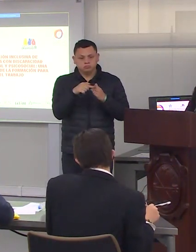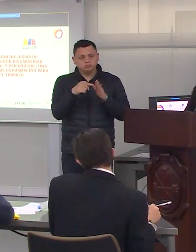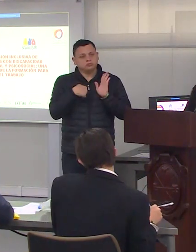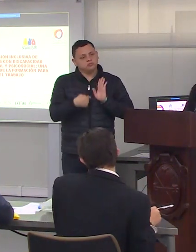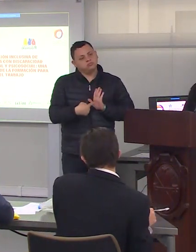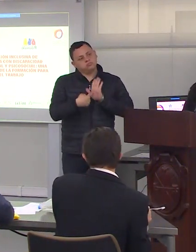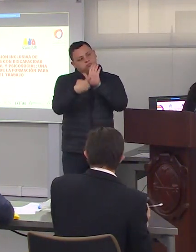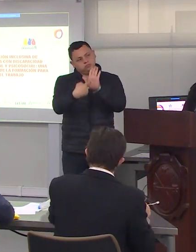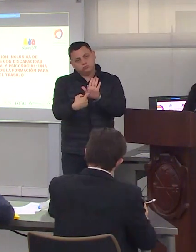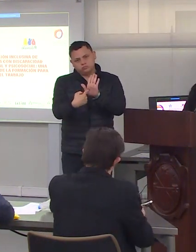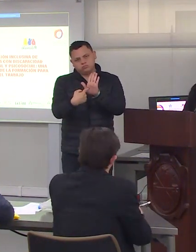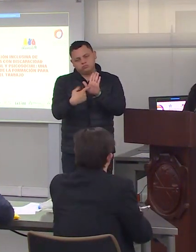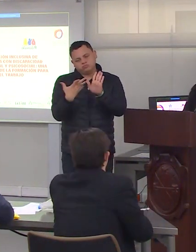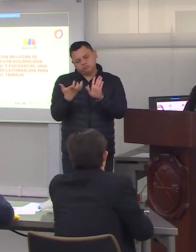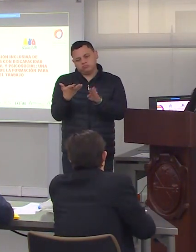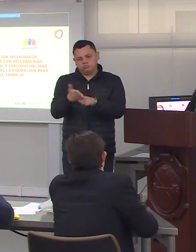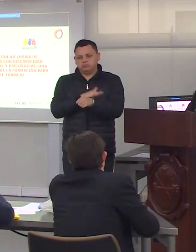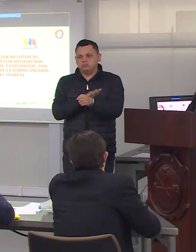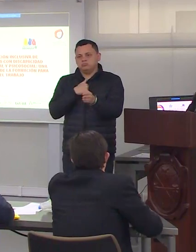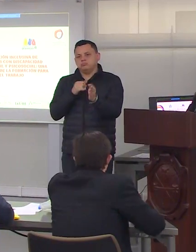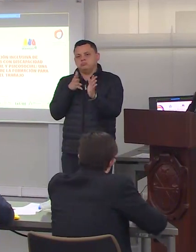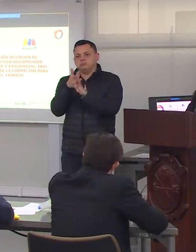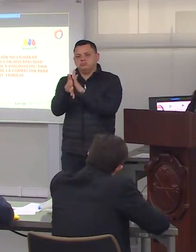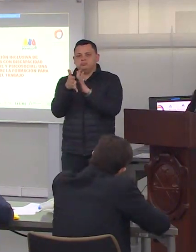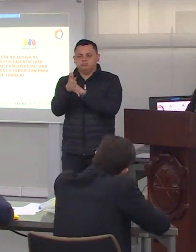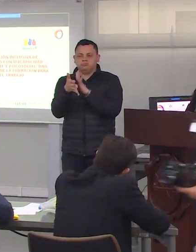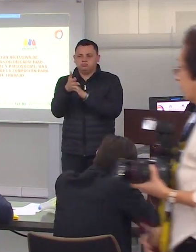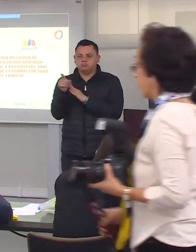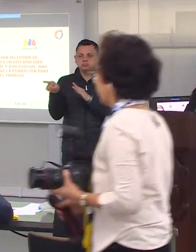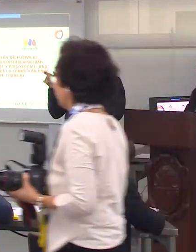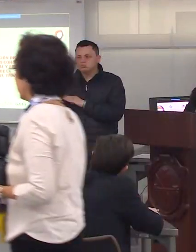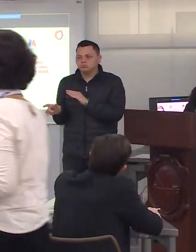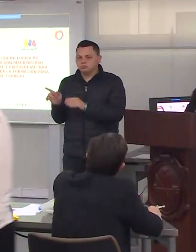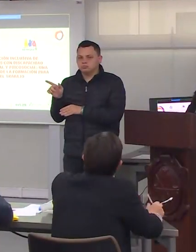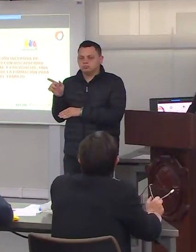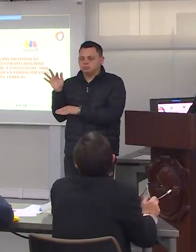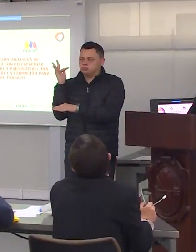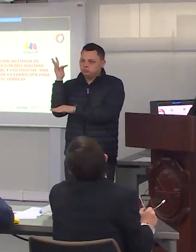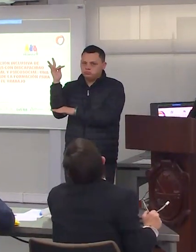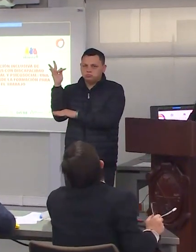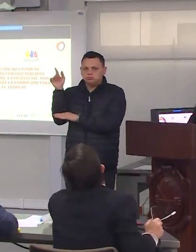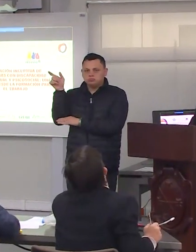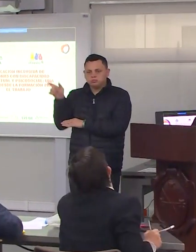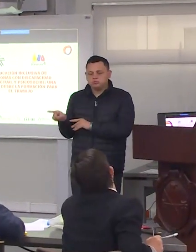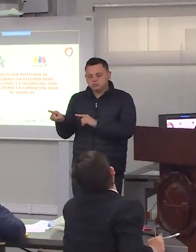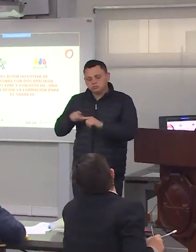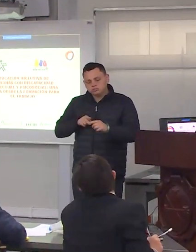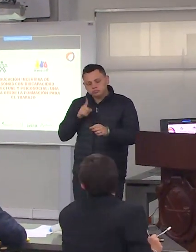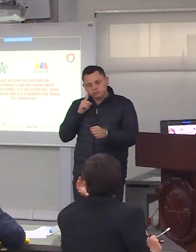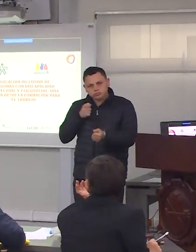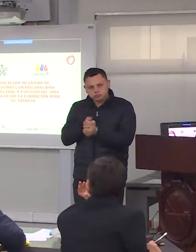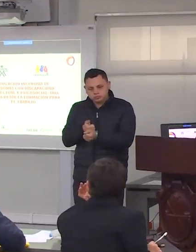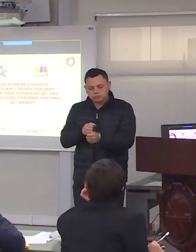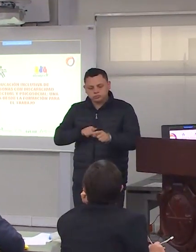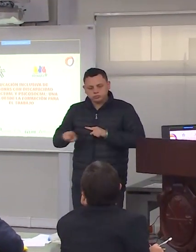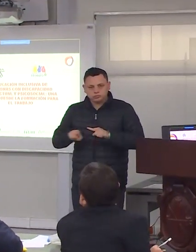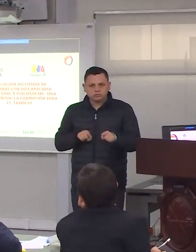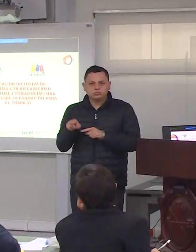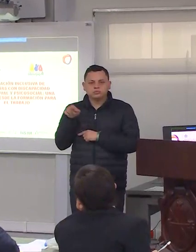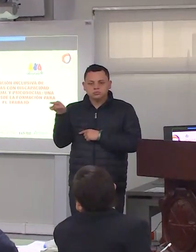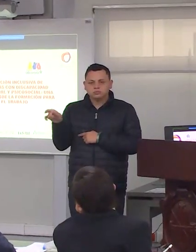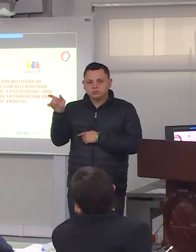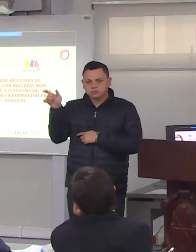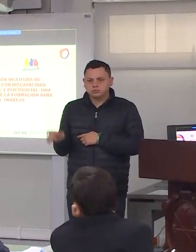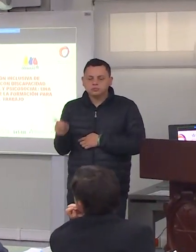presentación, quiero contarles un testimonio de una de nuestras instructoras que tuvo la experiencia de